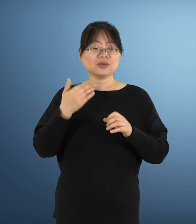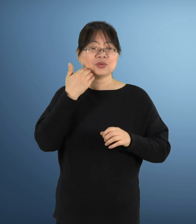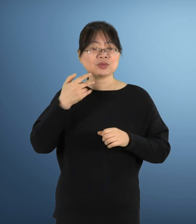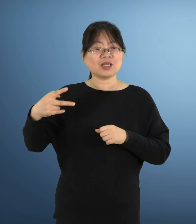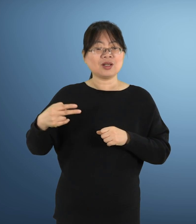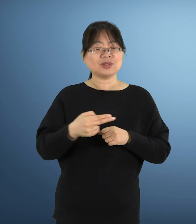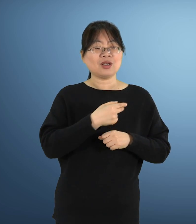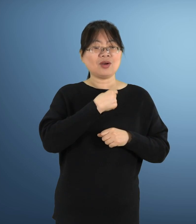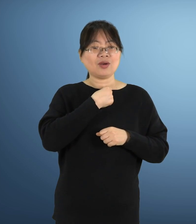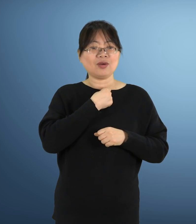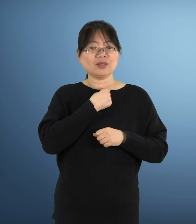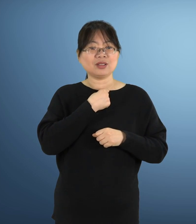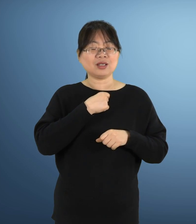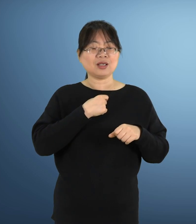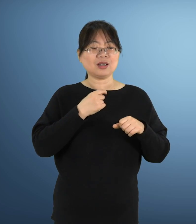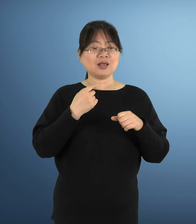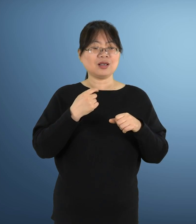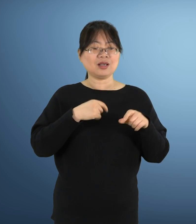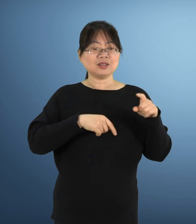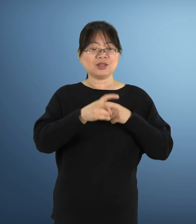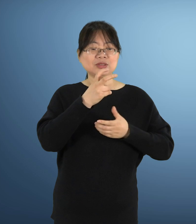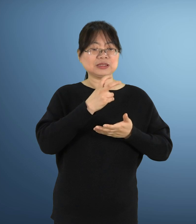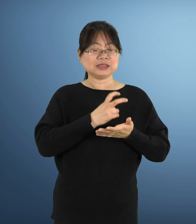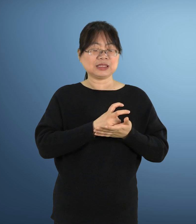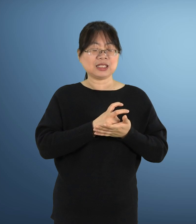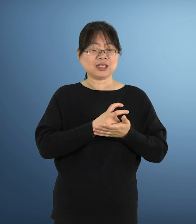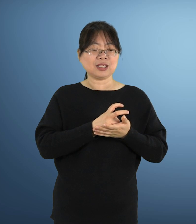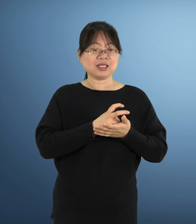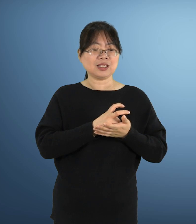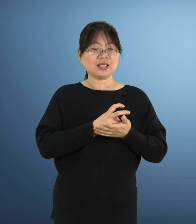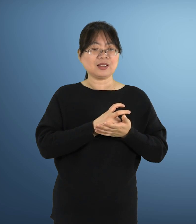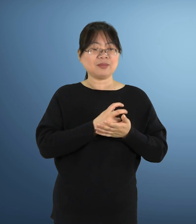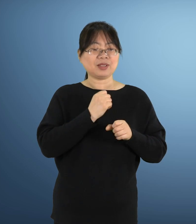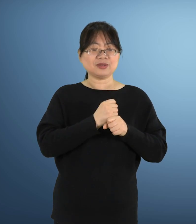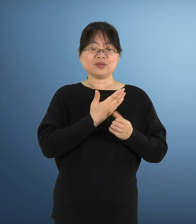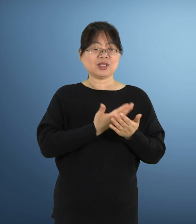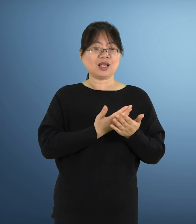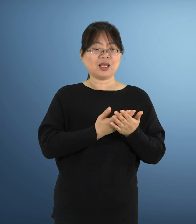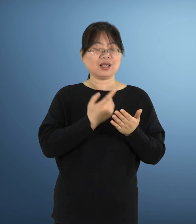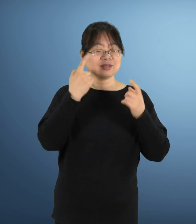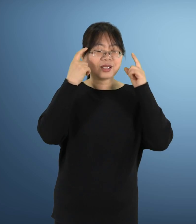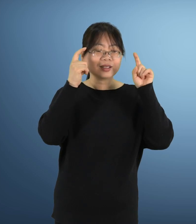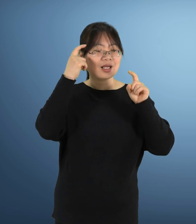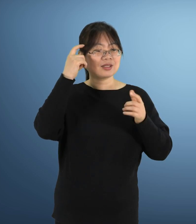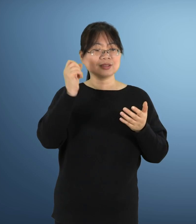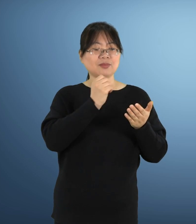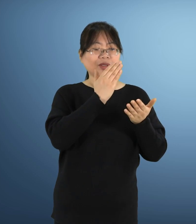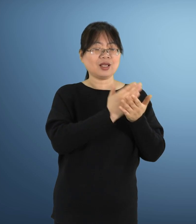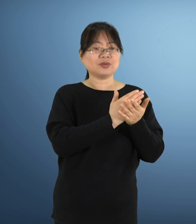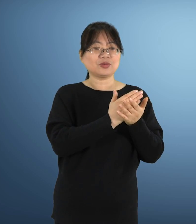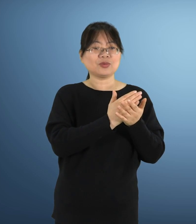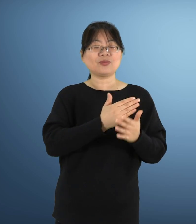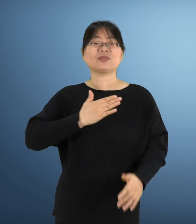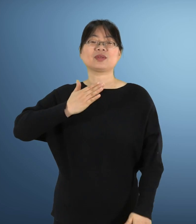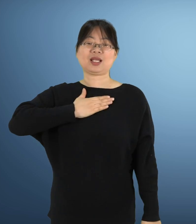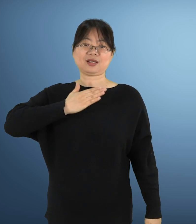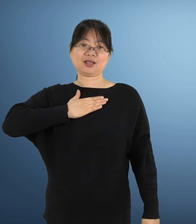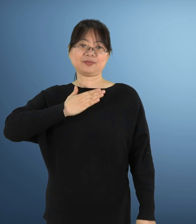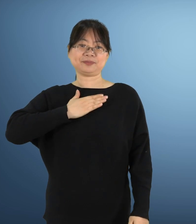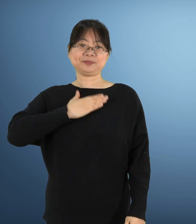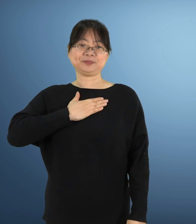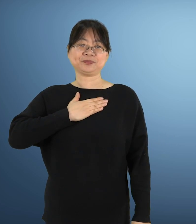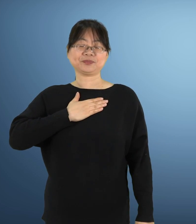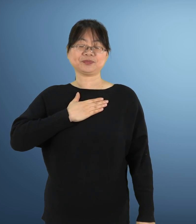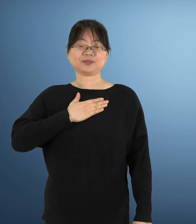기대하는 어리석은 판단을 하지 마시고, 그래, 나는 부활의 약속을 붙들고